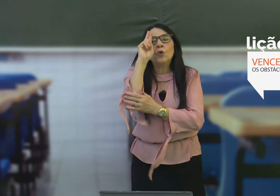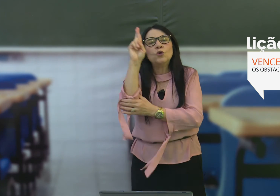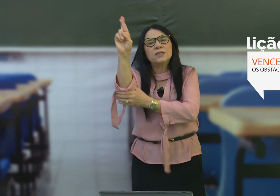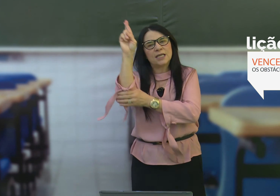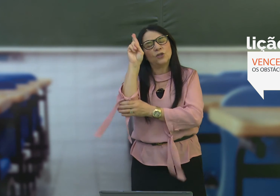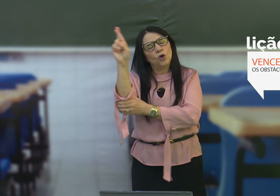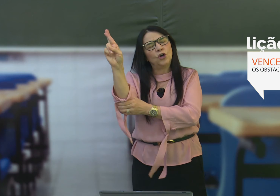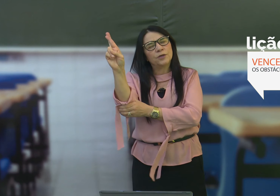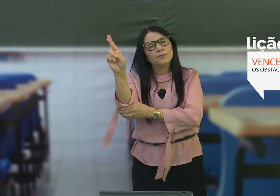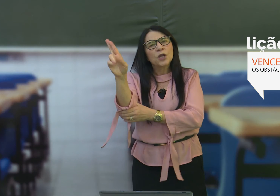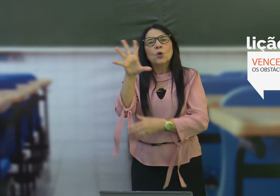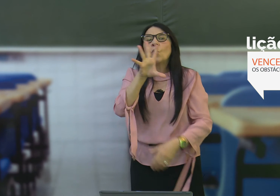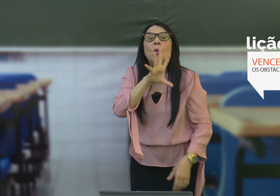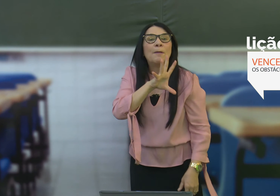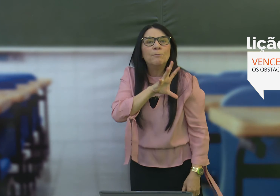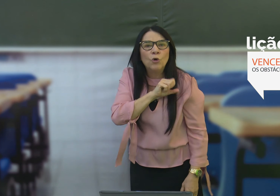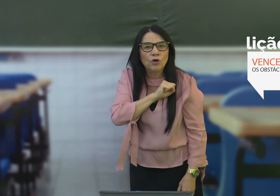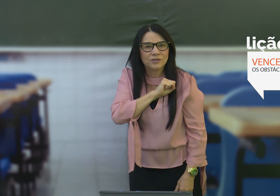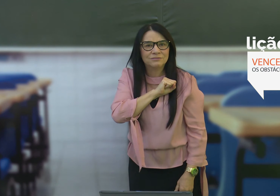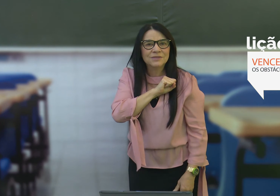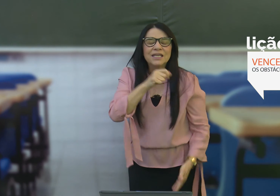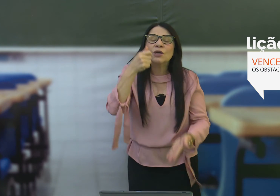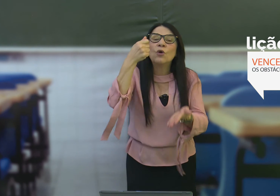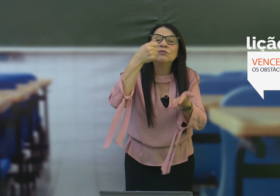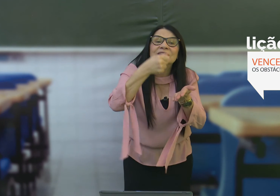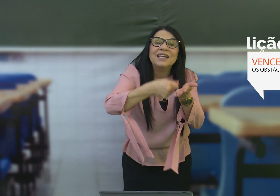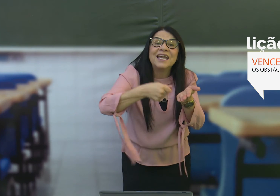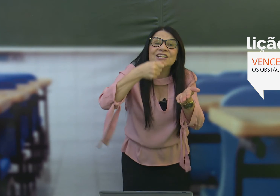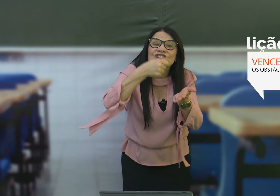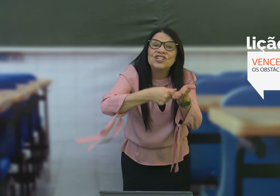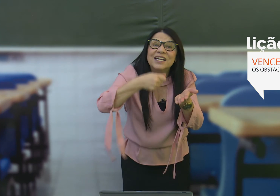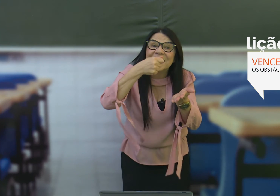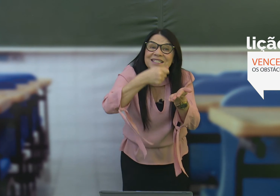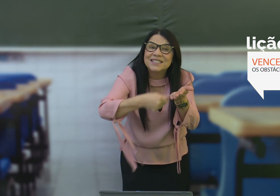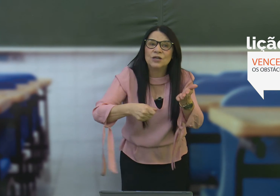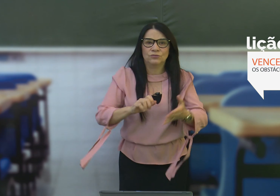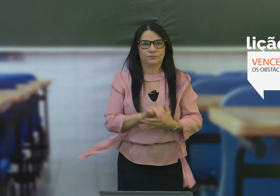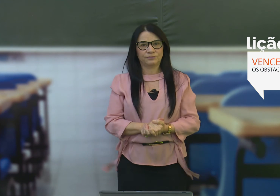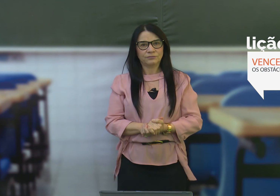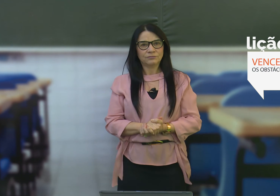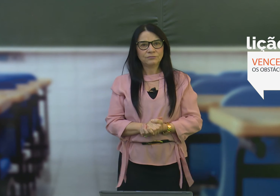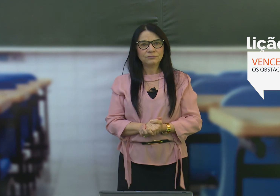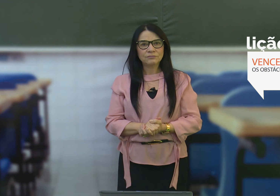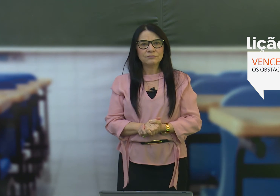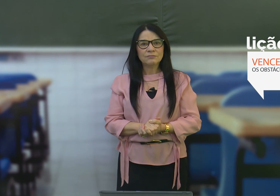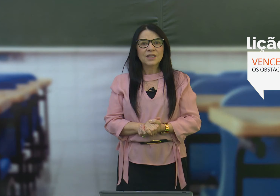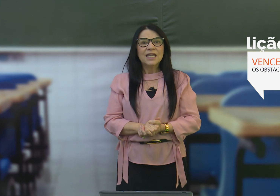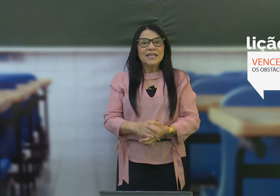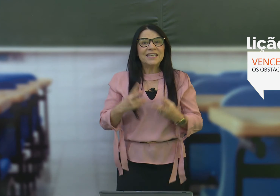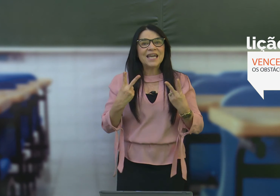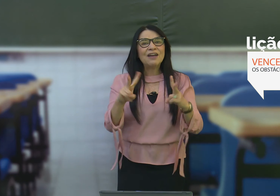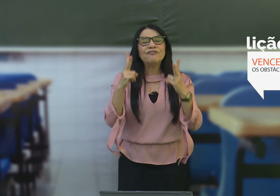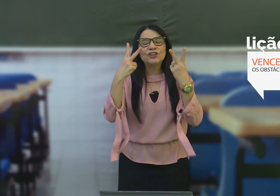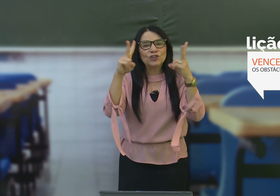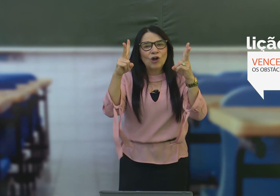o Senhor com amor e com dedicação. Que a